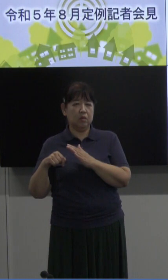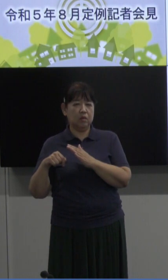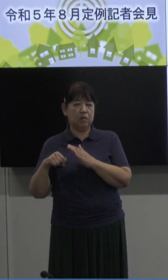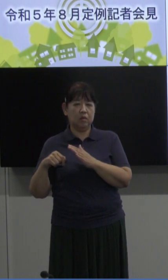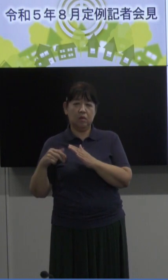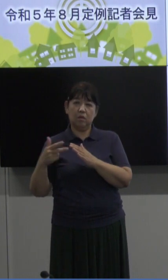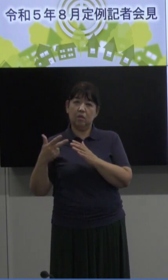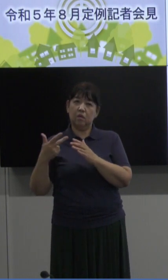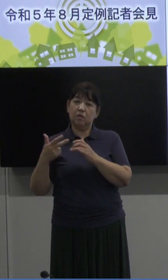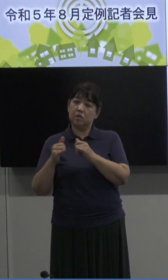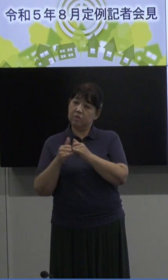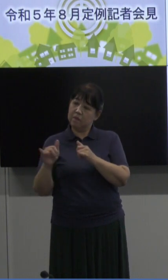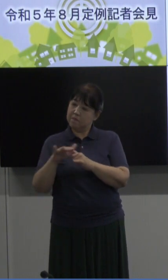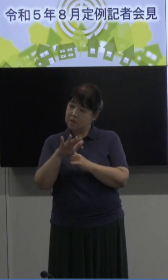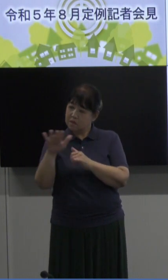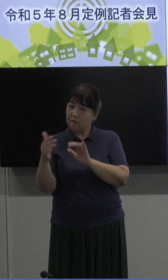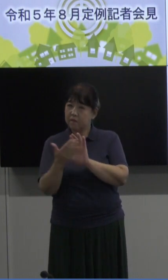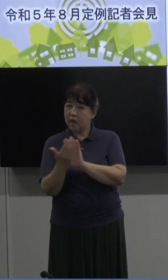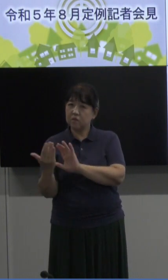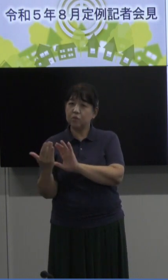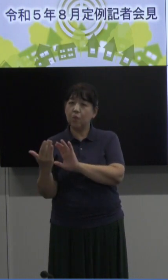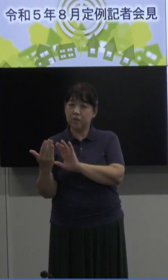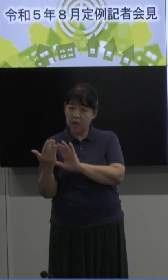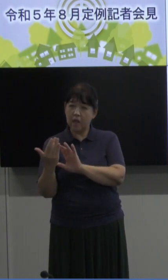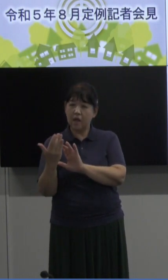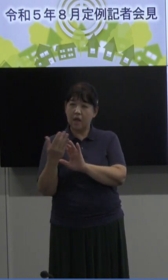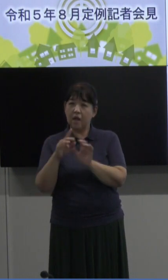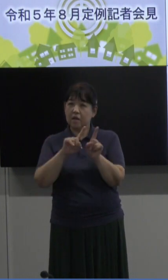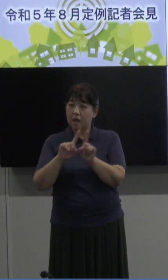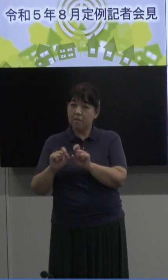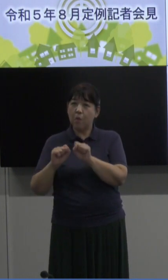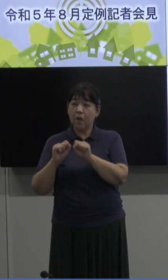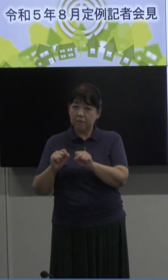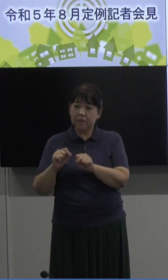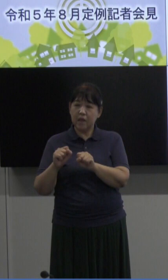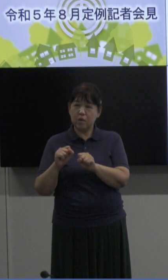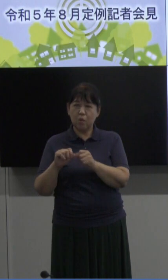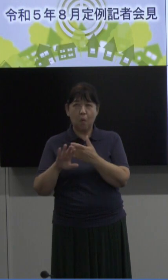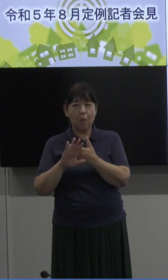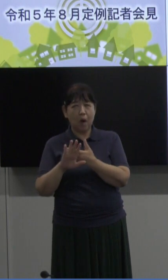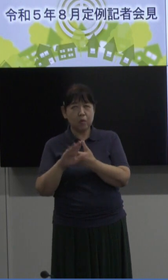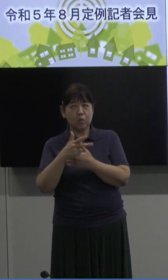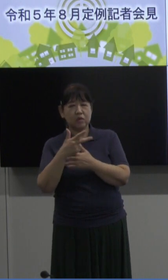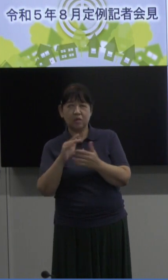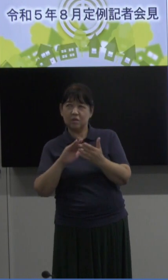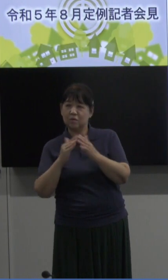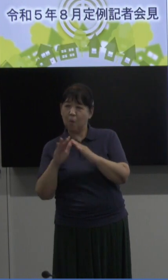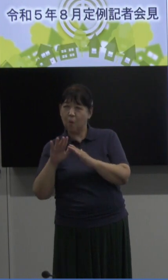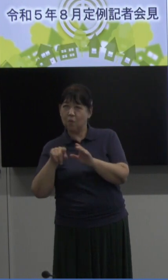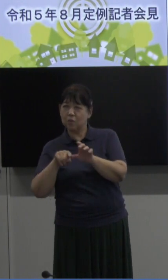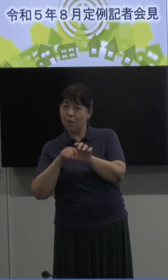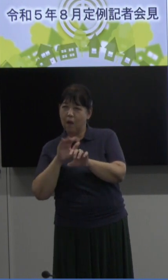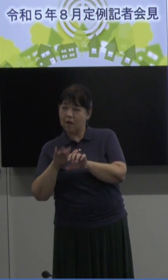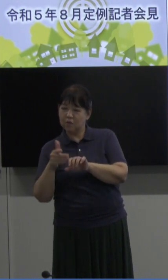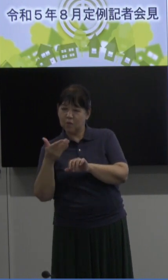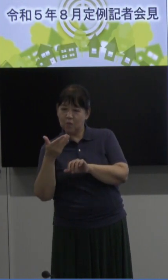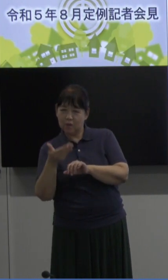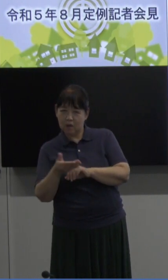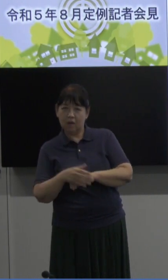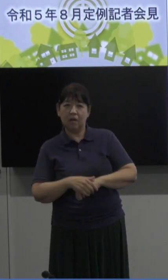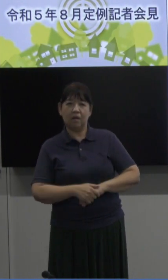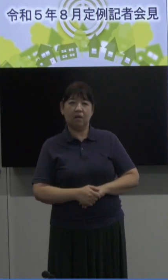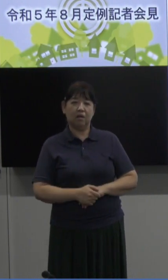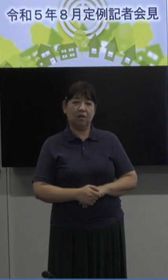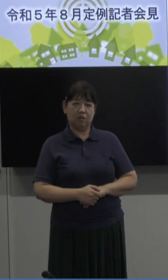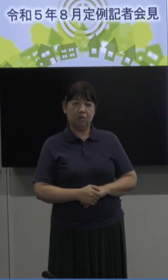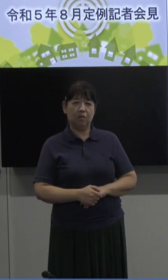が他にあるのかな。それとも、さっき私が言いましたように、その非世帯、非課税世